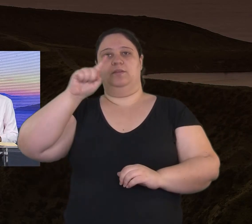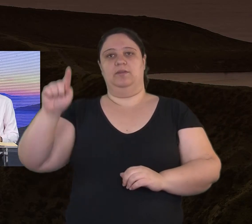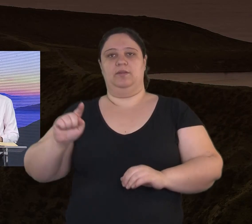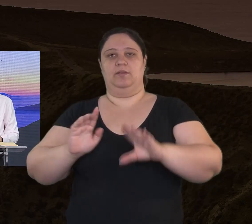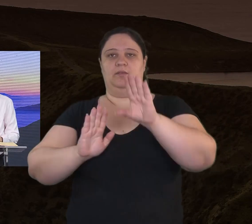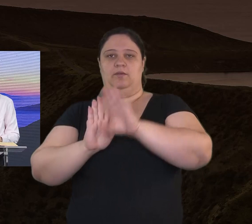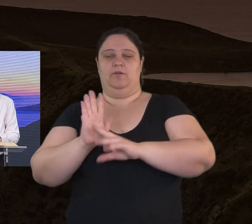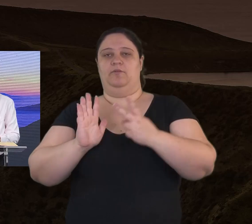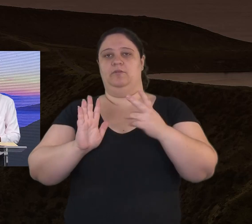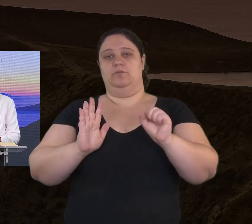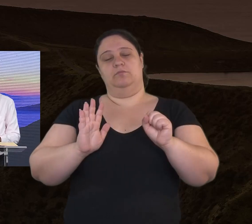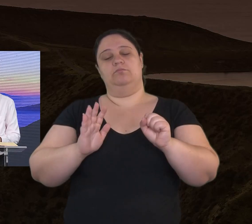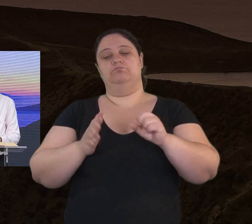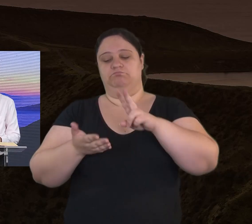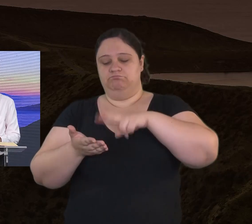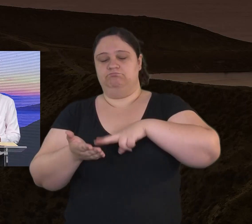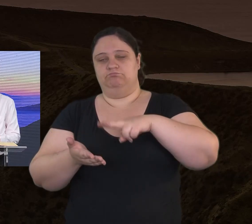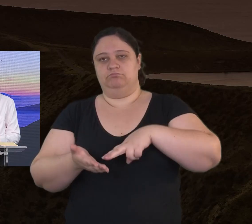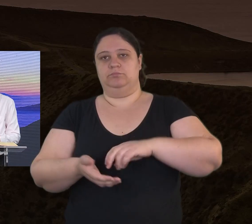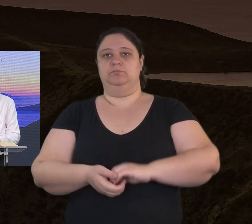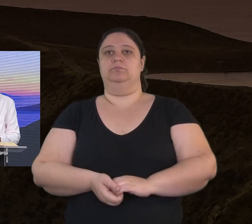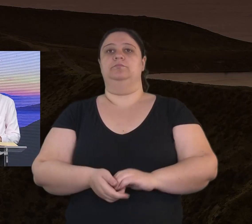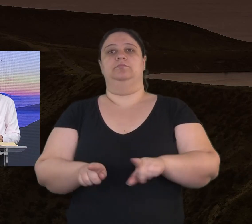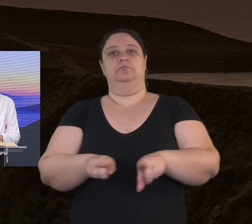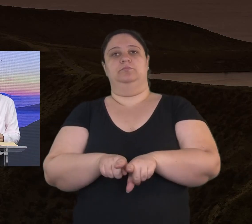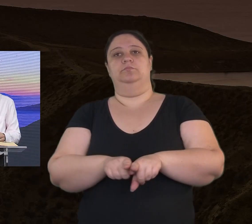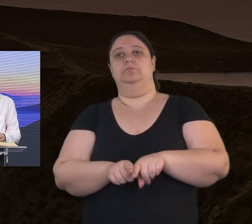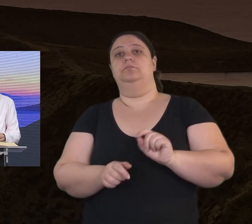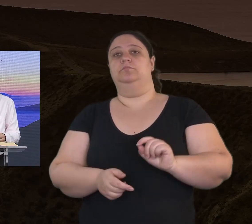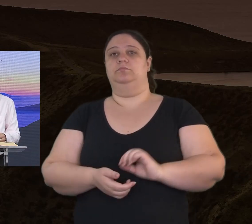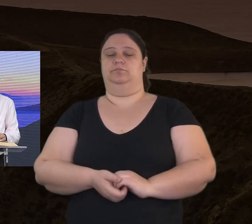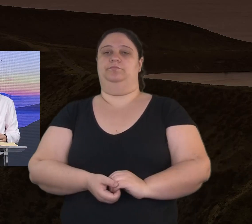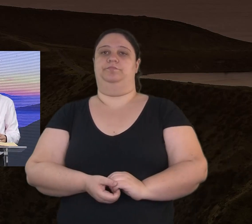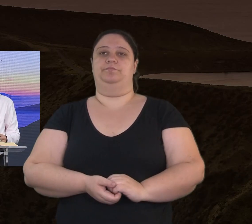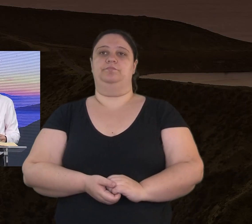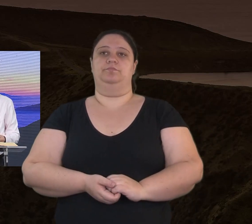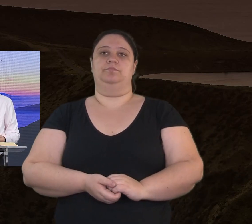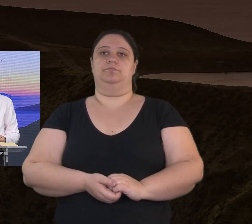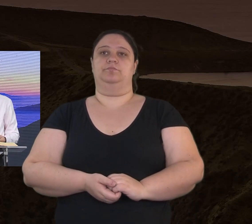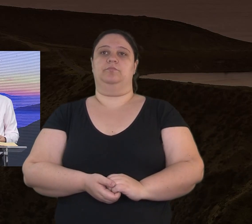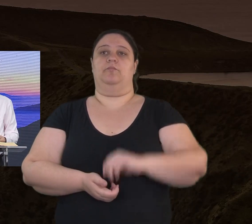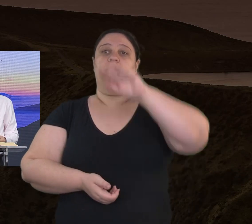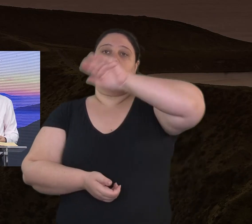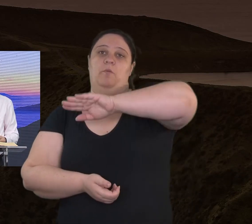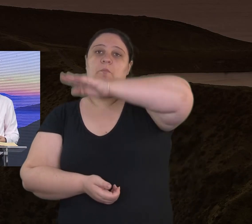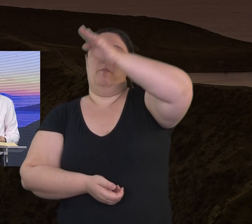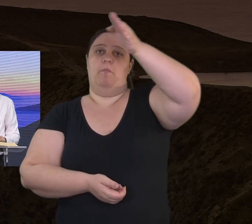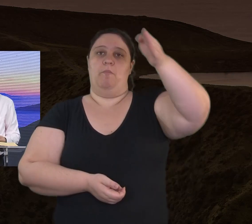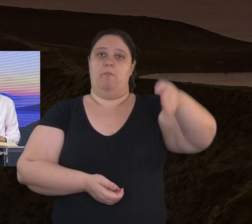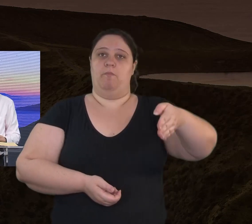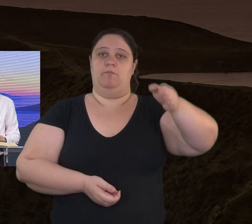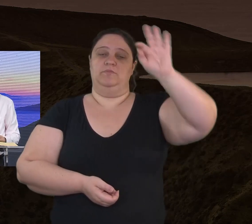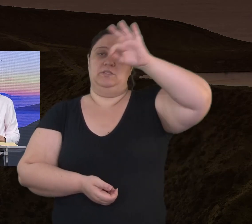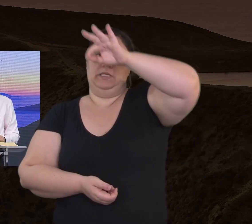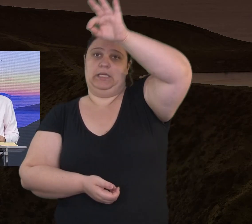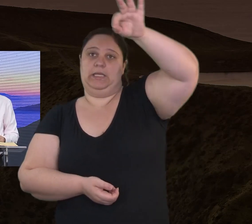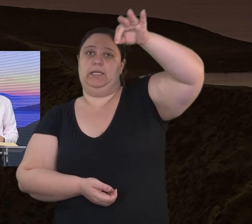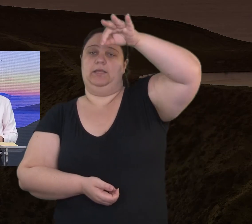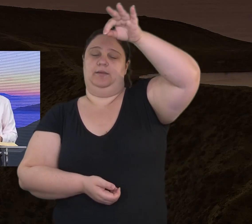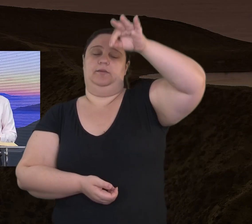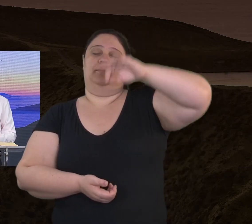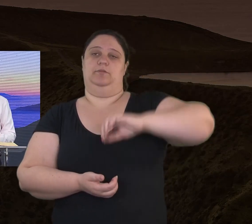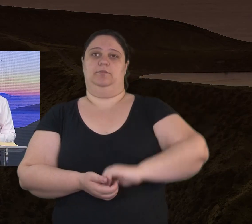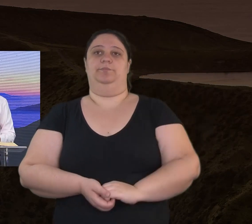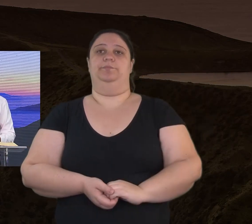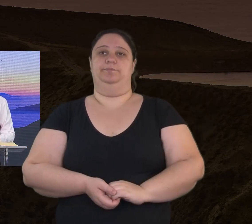Ezequiel 28 nós lemos, ali diz também, no monte santo, sagrado de Deus,